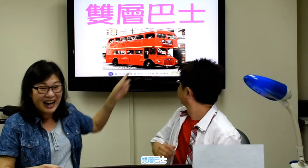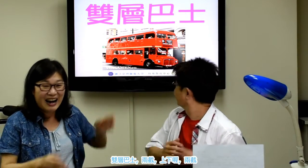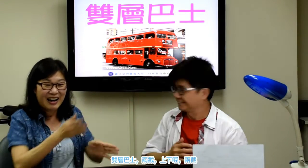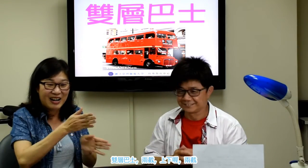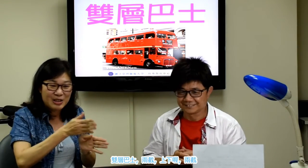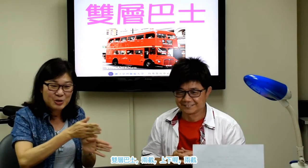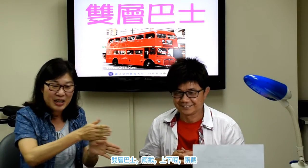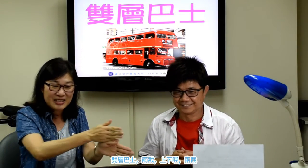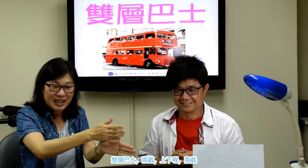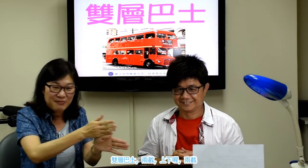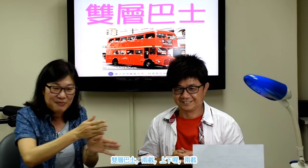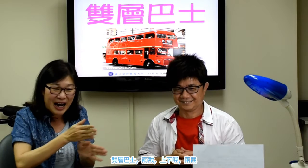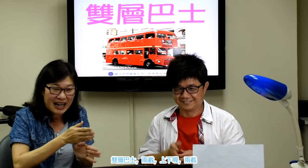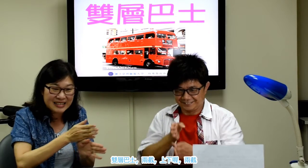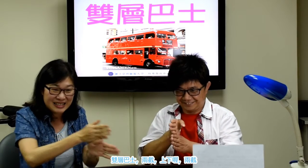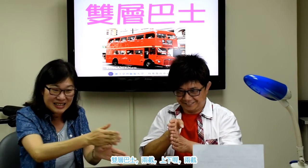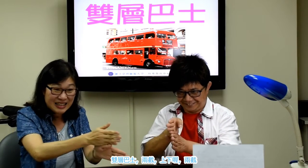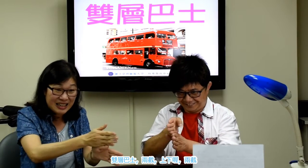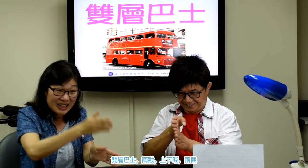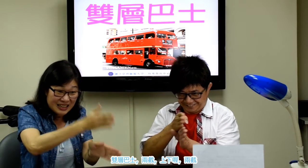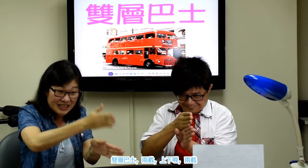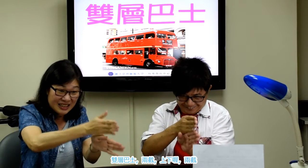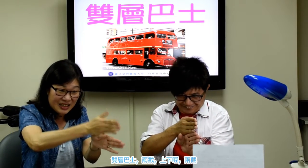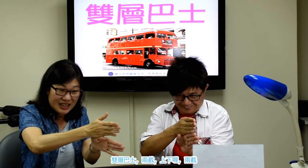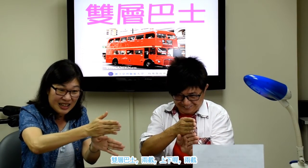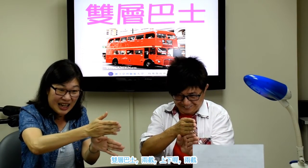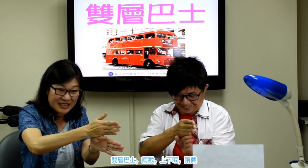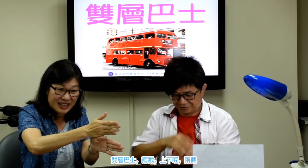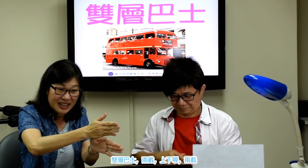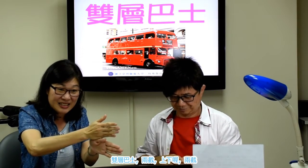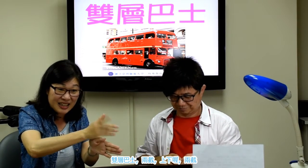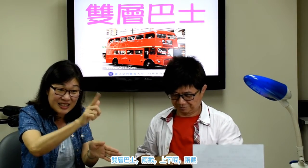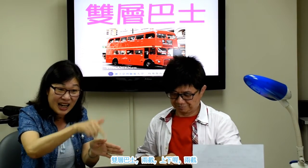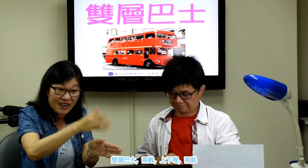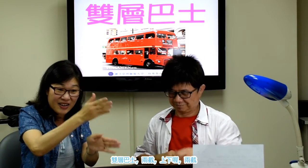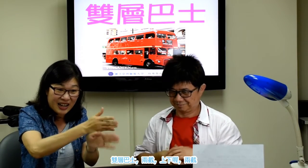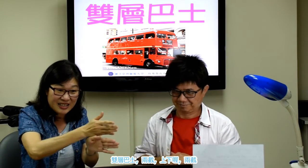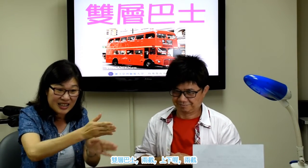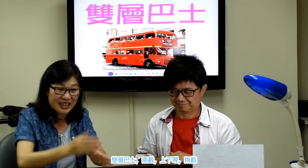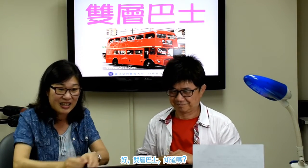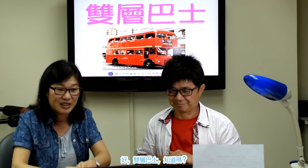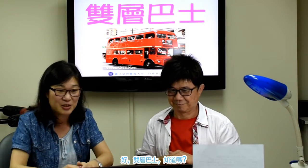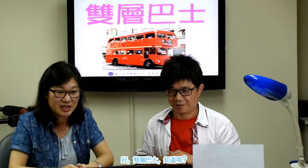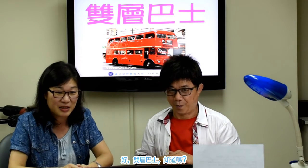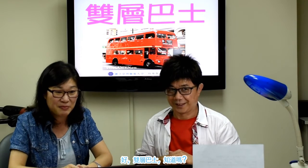好、哦，双层巴士，两节上下哦，两节。好，双层巴